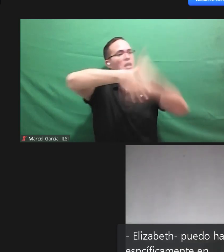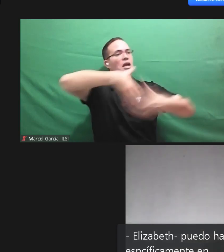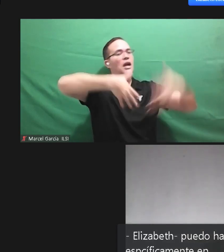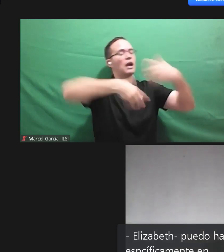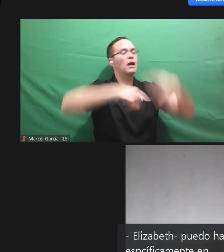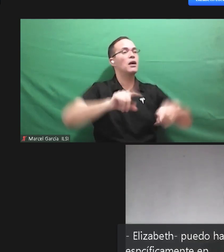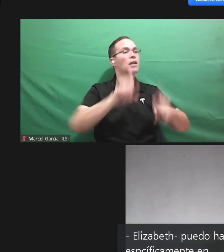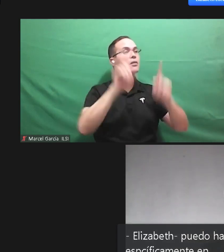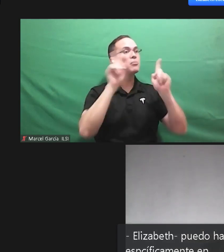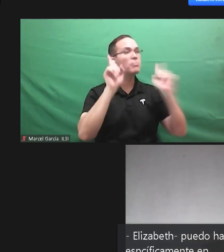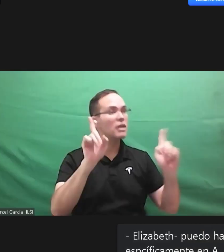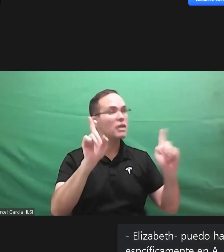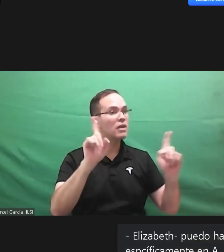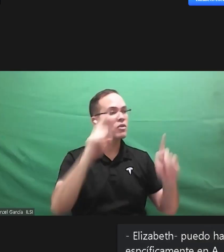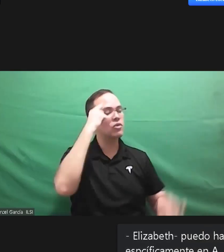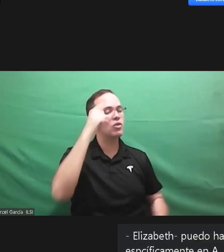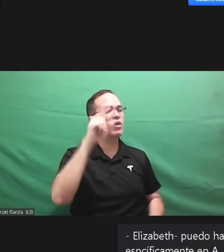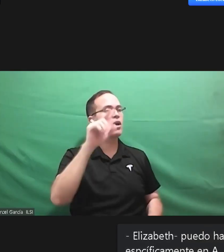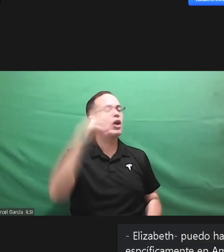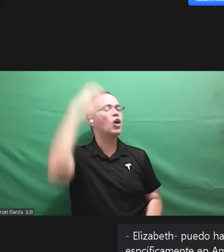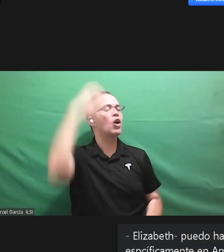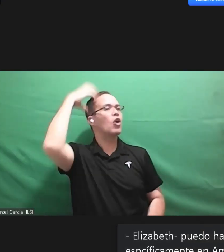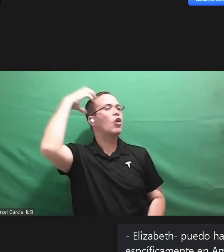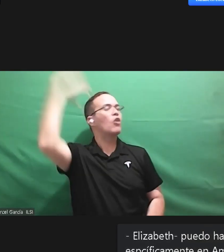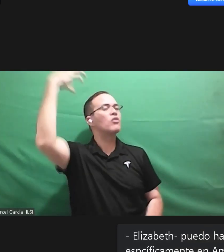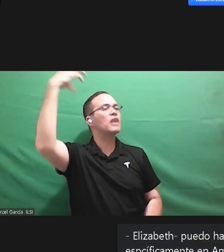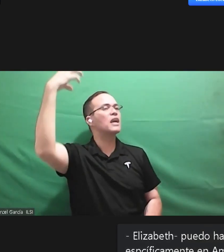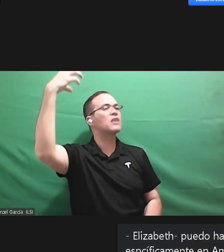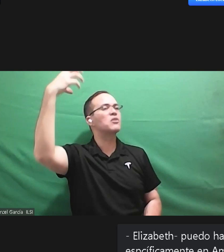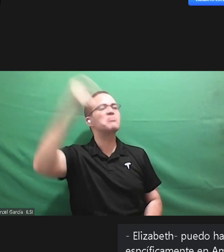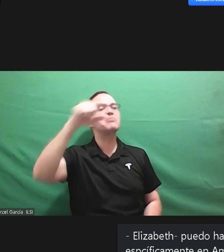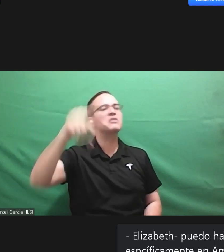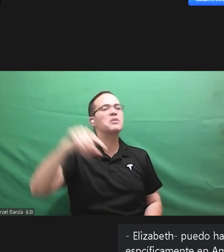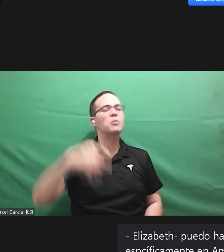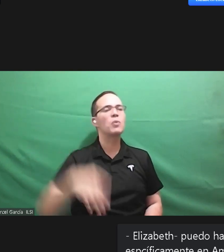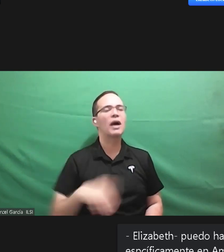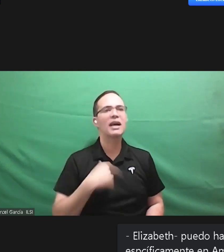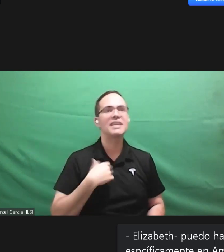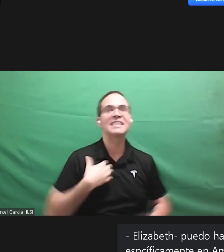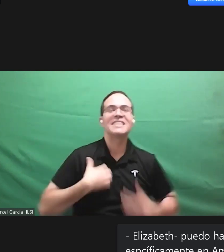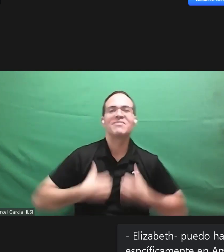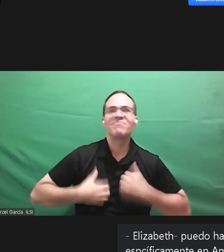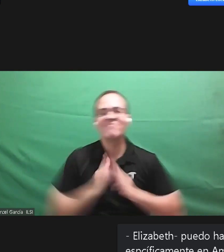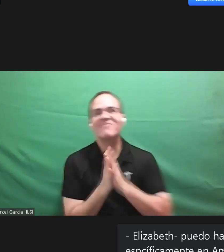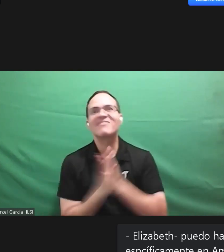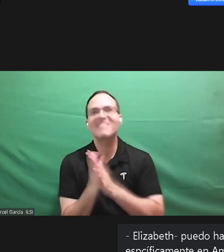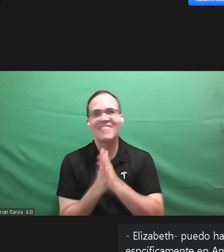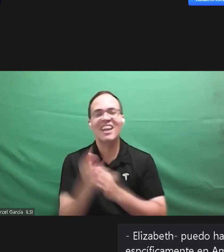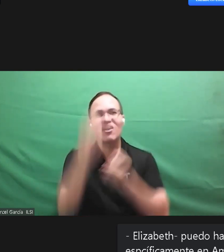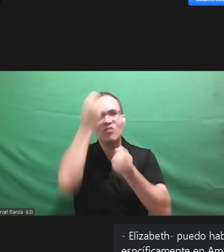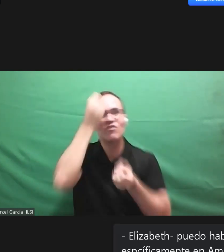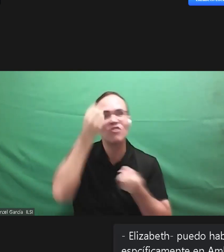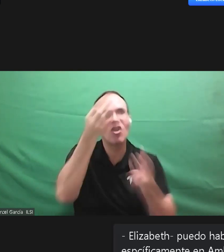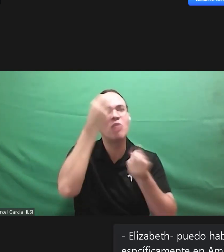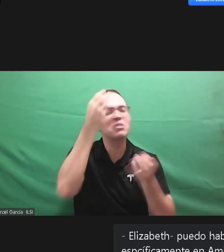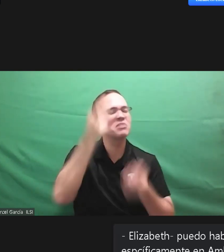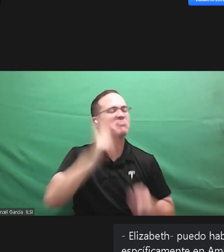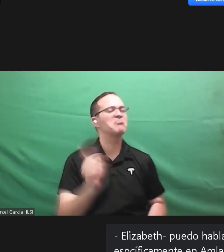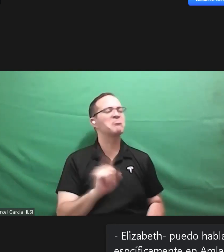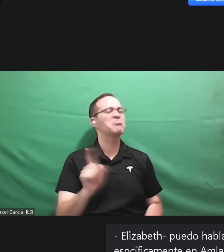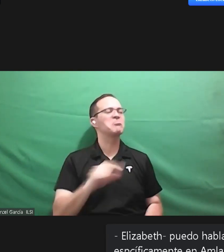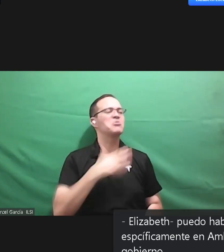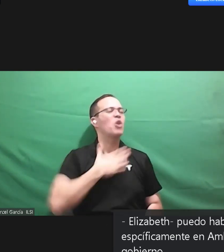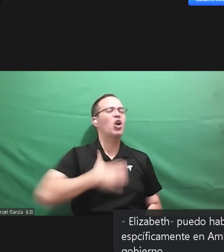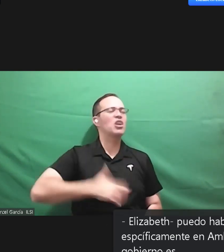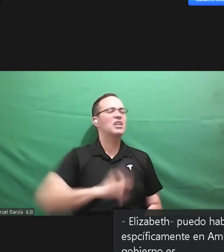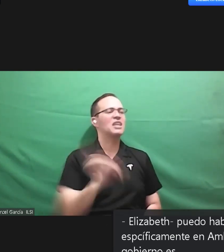tiene interés. Es primero, no tiene interés en data de personas con discapacidad en respecto de